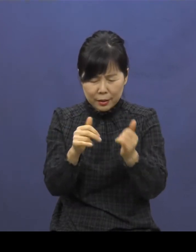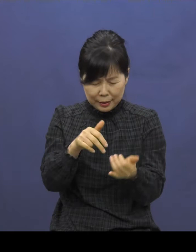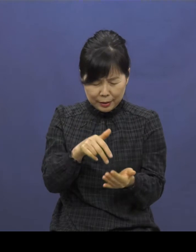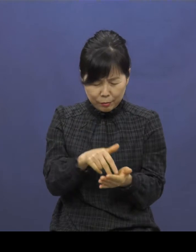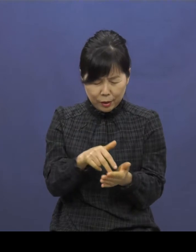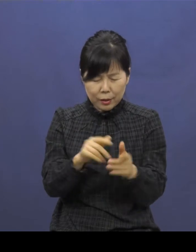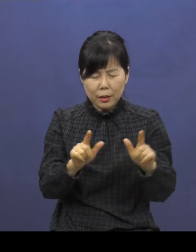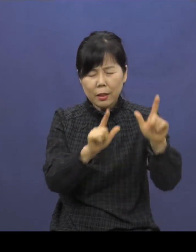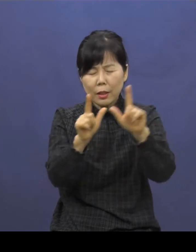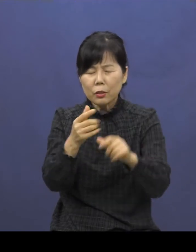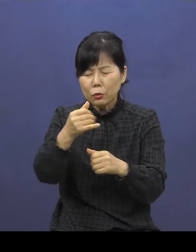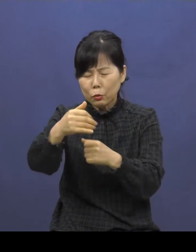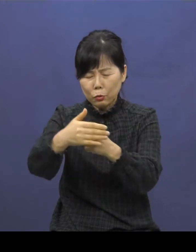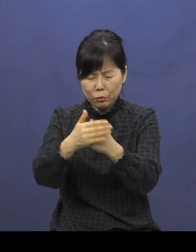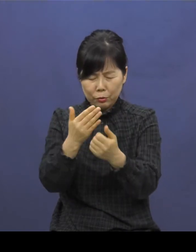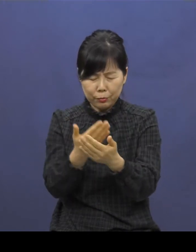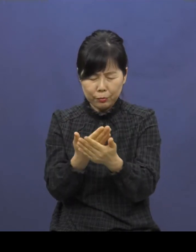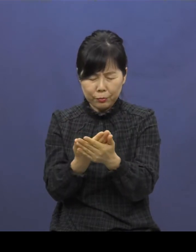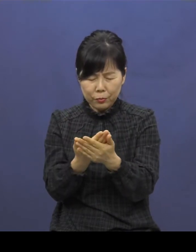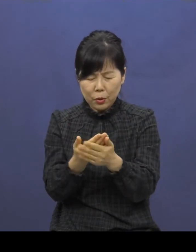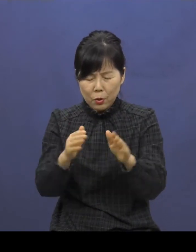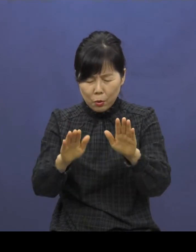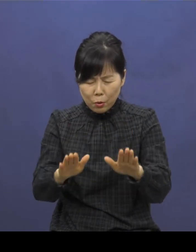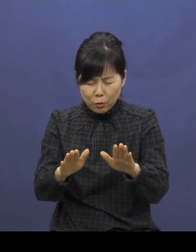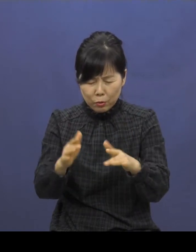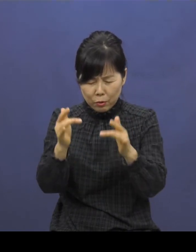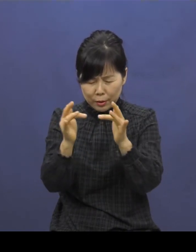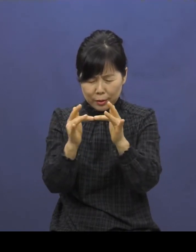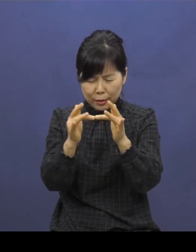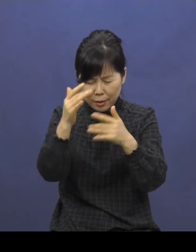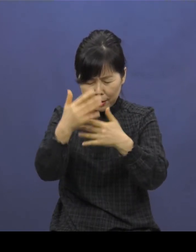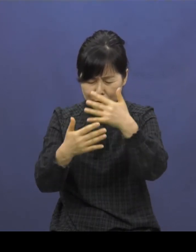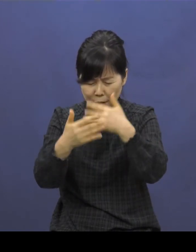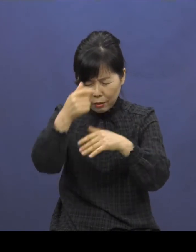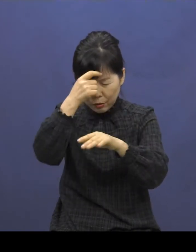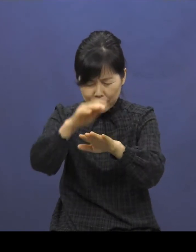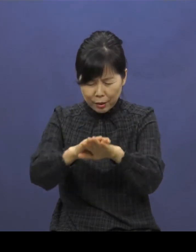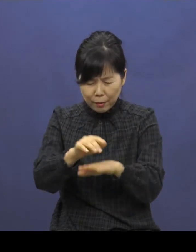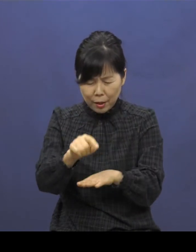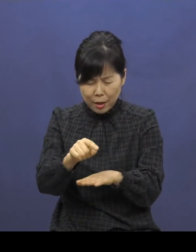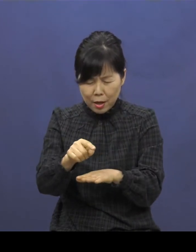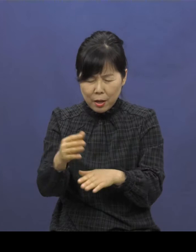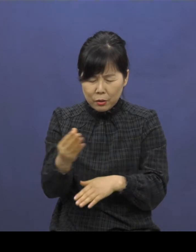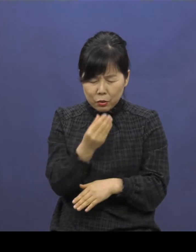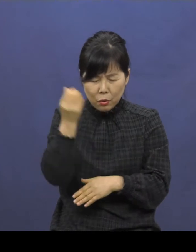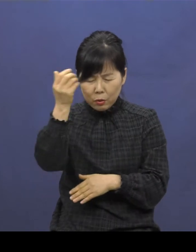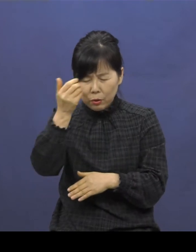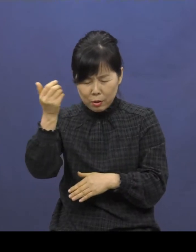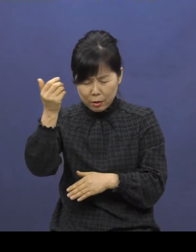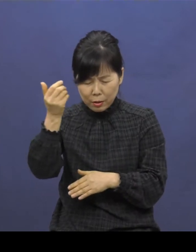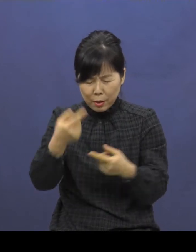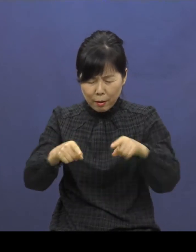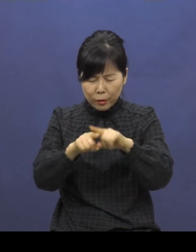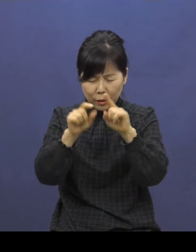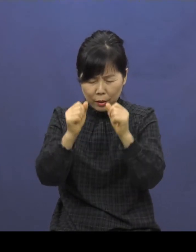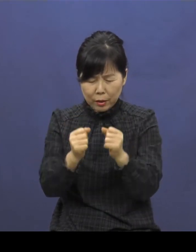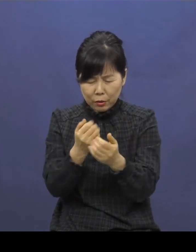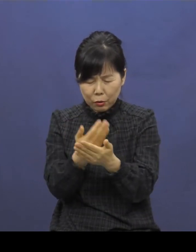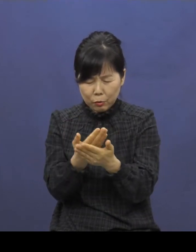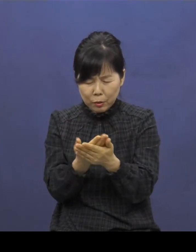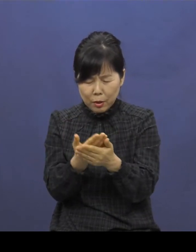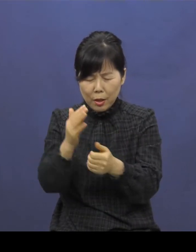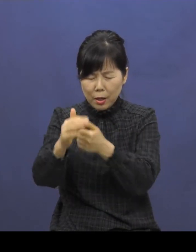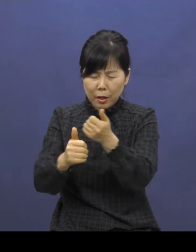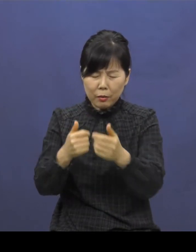있는 저희가 되게 하여 주시옵소서. 오늘도 영상으로 드려지는 예배에게 성령님께서 함께 하여 주셔서 하나님이